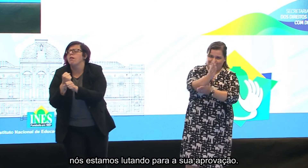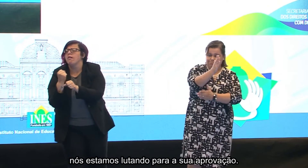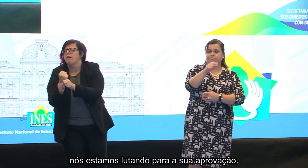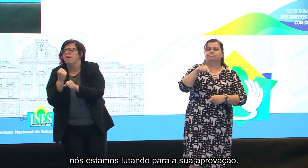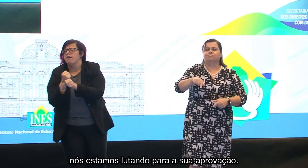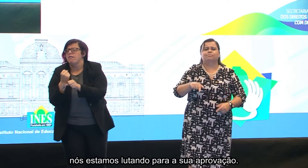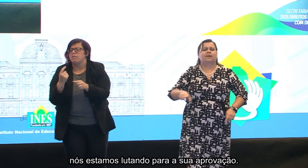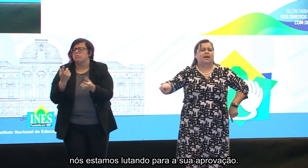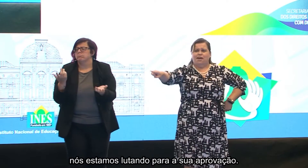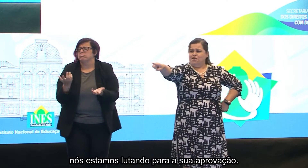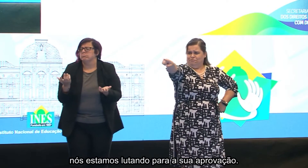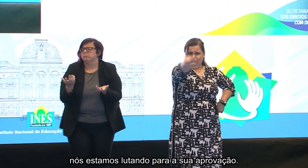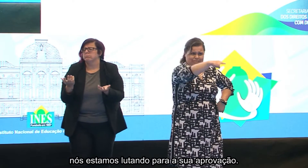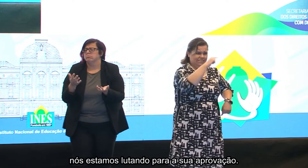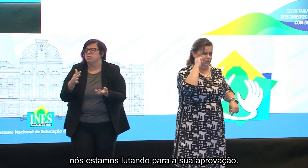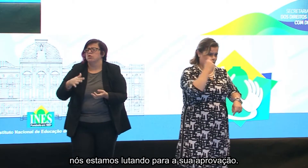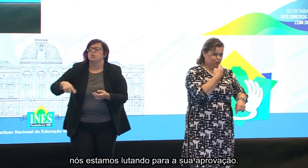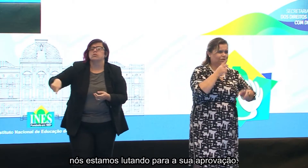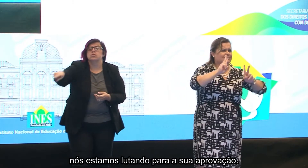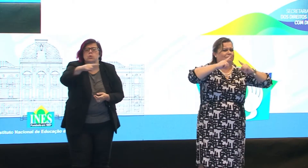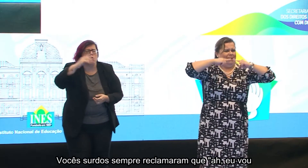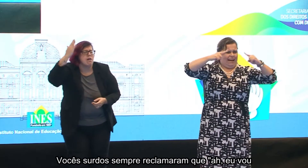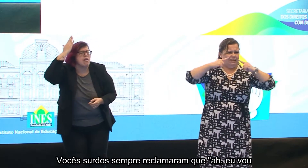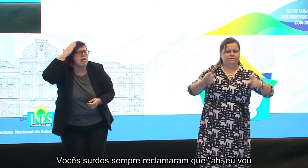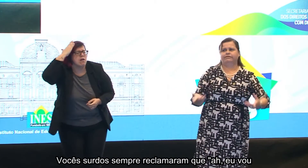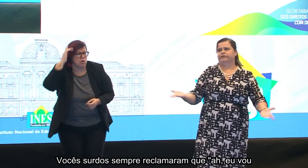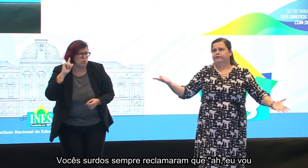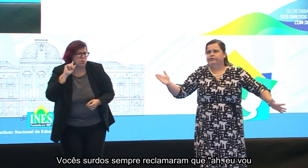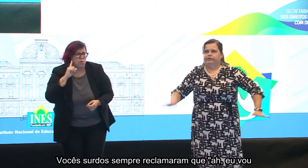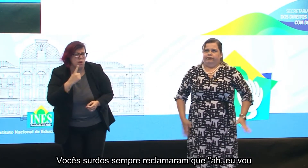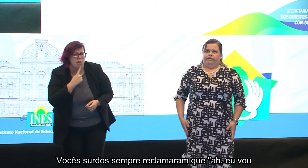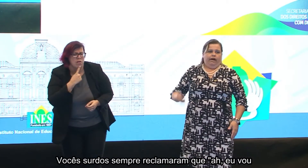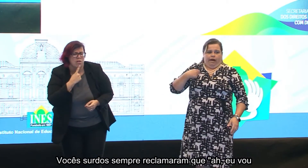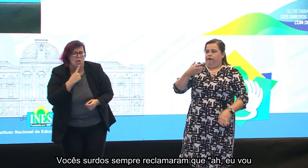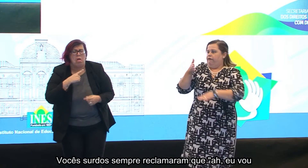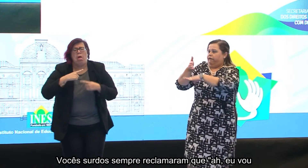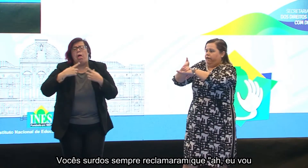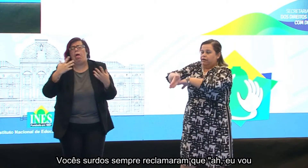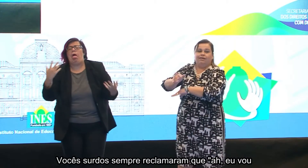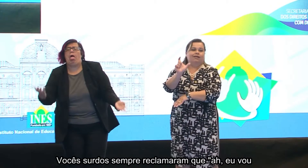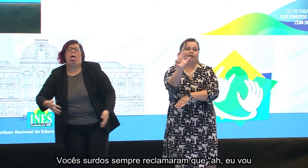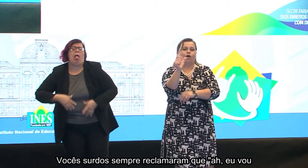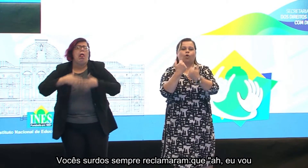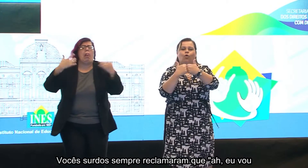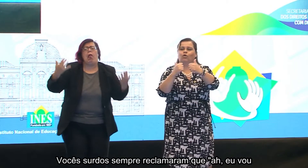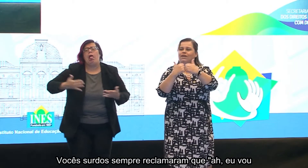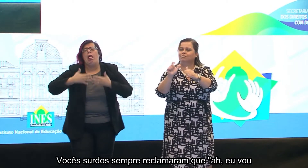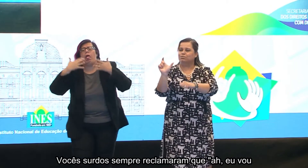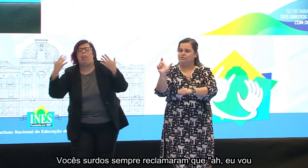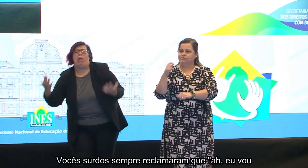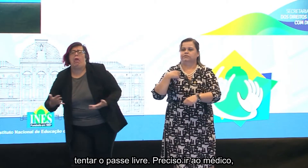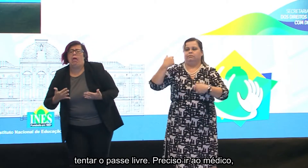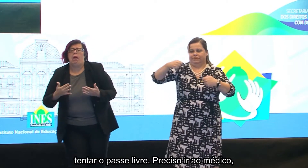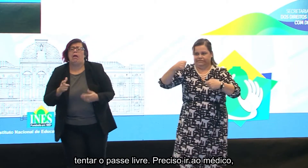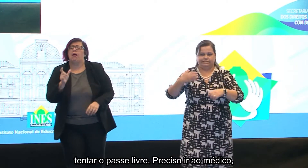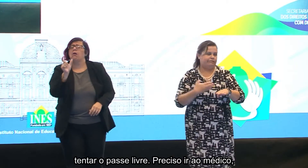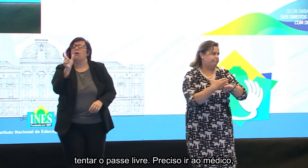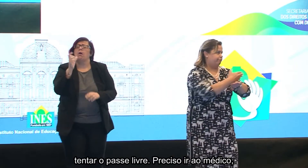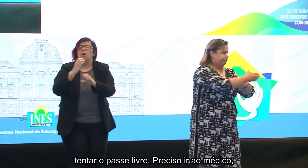lutando para a sua aprovação. Vocês surdos sempre reclamaram que, eu vou tentar o passe livre,